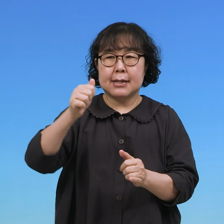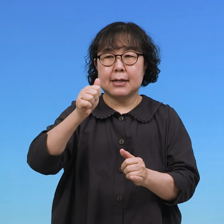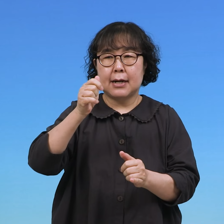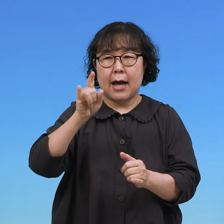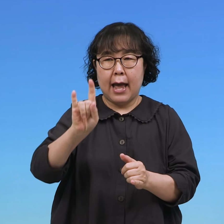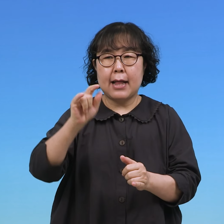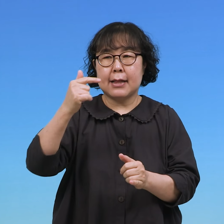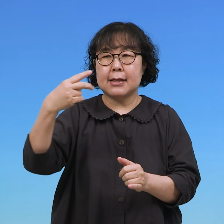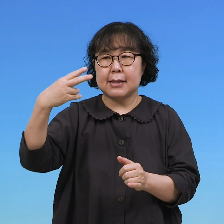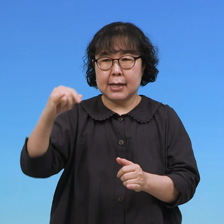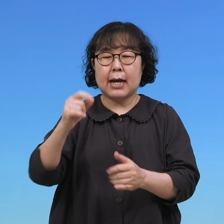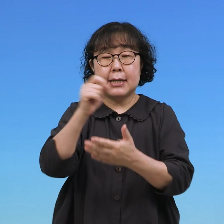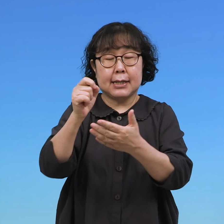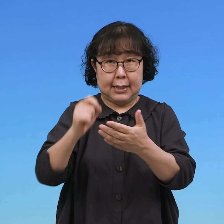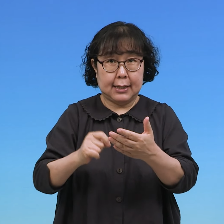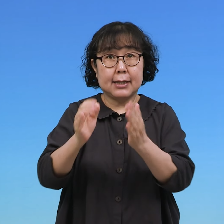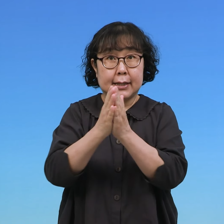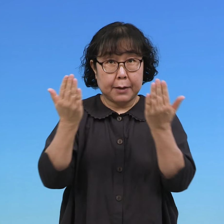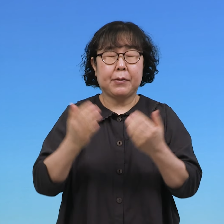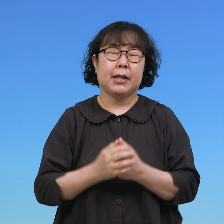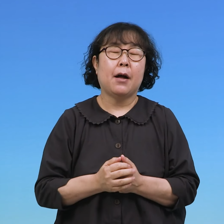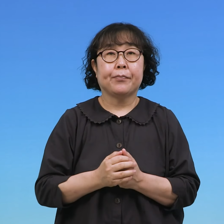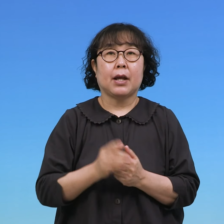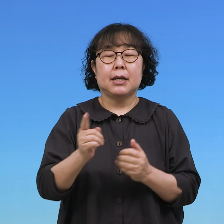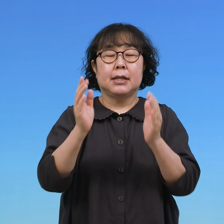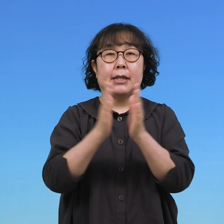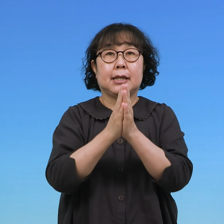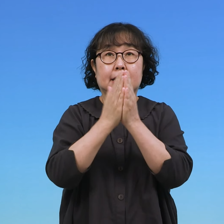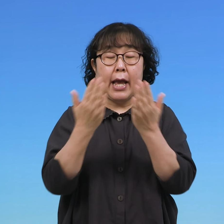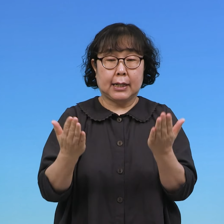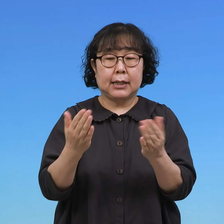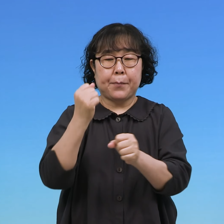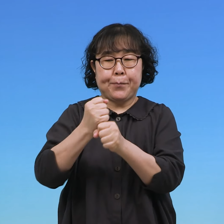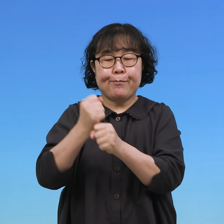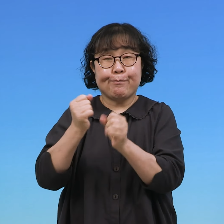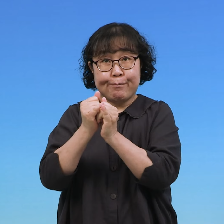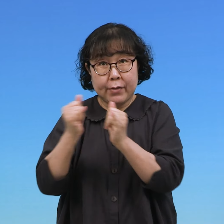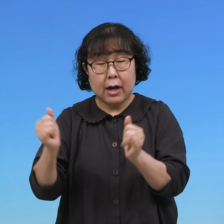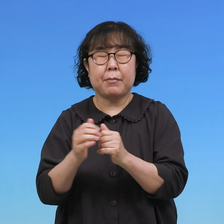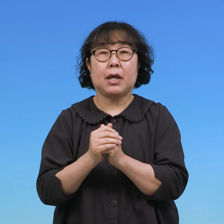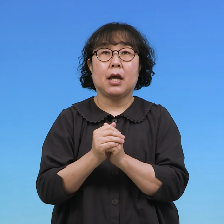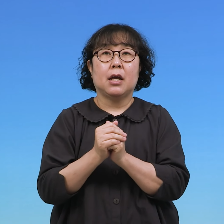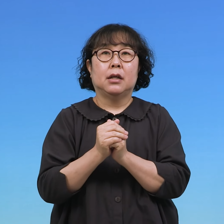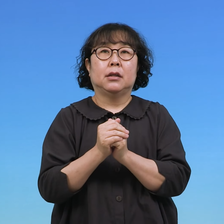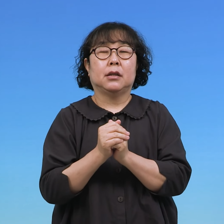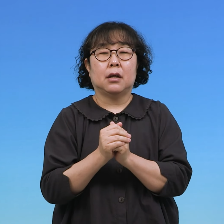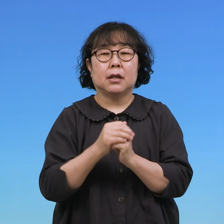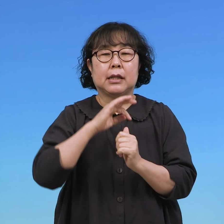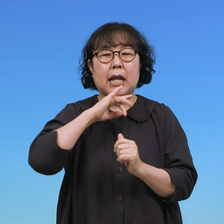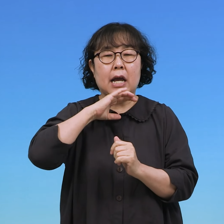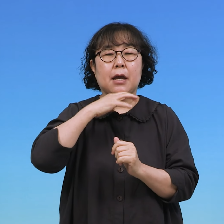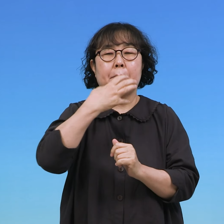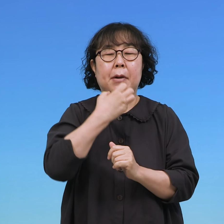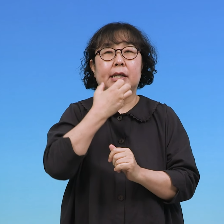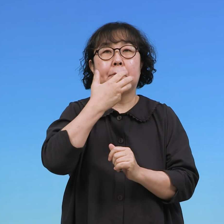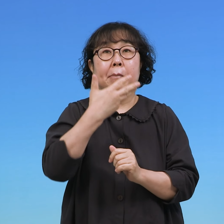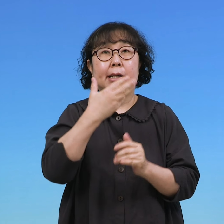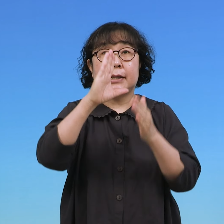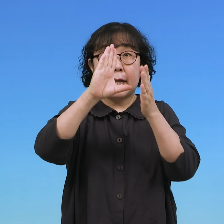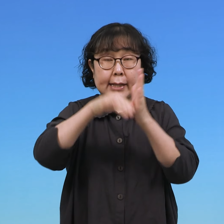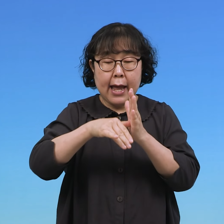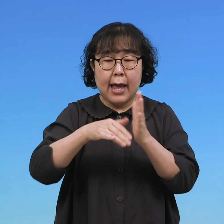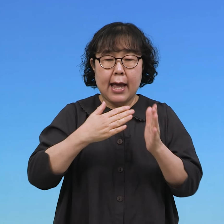책에서 주목하는 게 뭐냐 하면은, 이 책은 저자가 연세가 88세 되었을 때에 자기